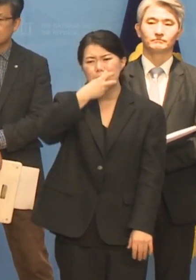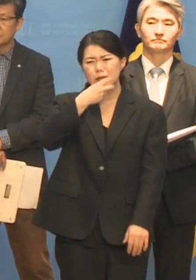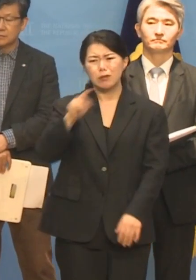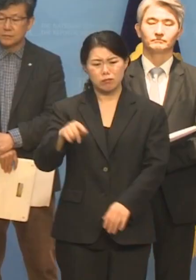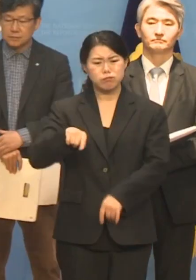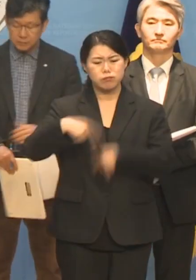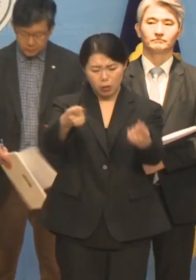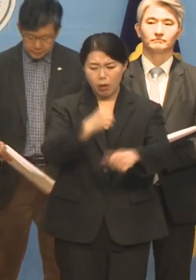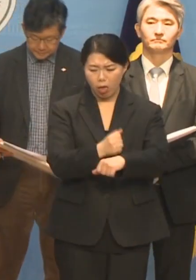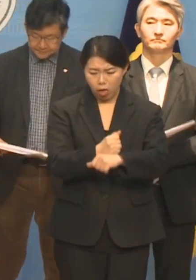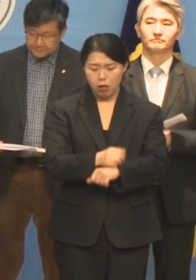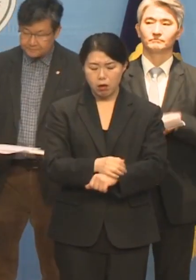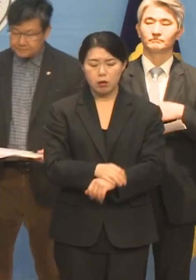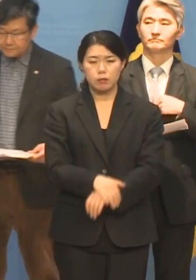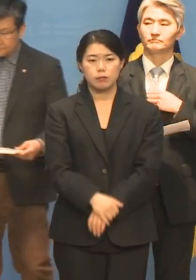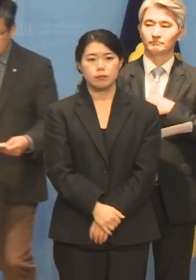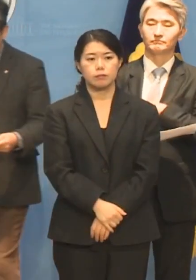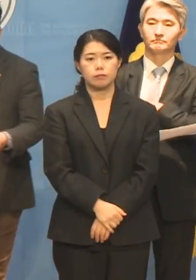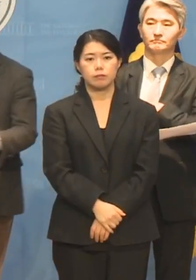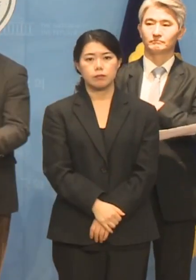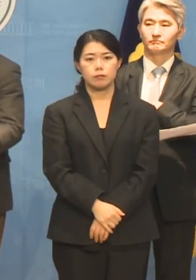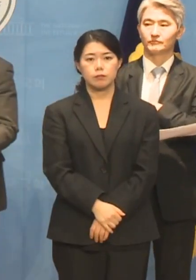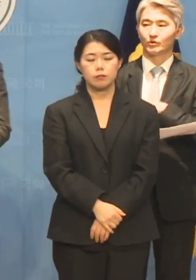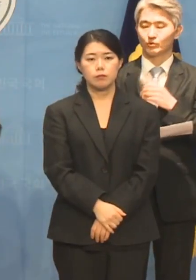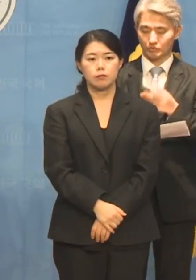바랍니다. 이상입니다.